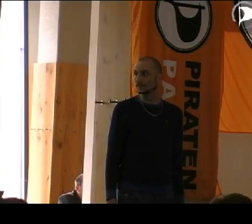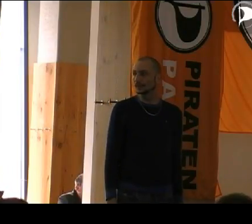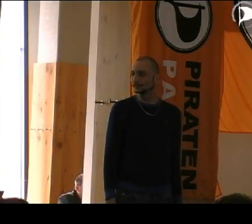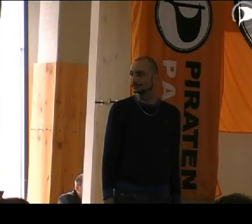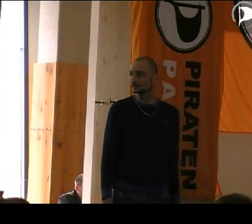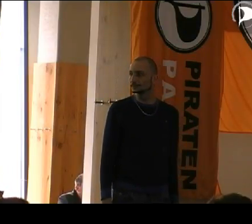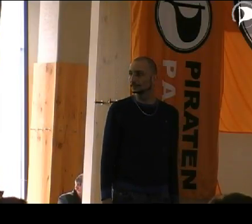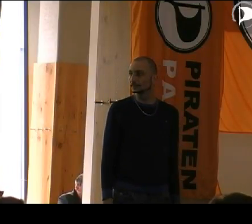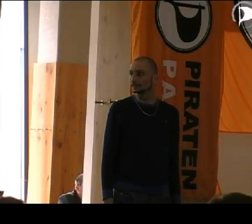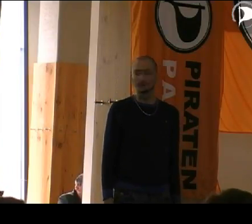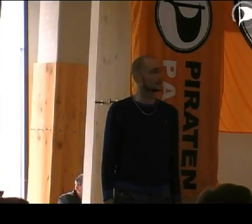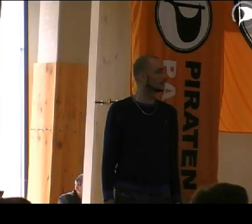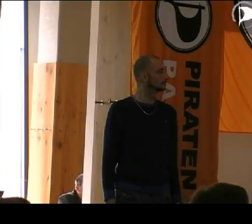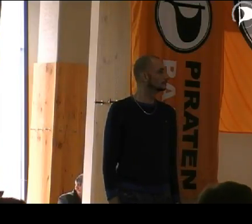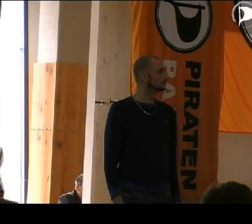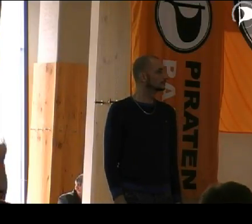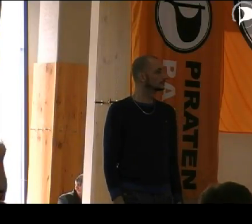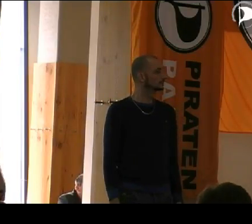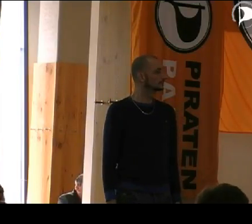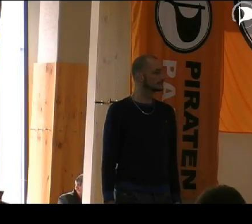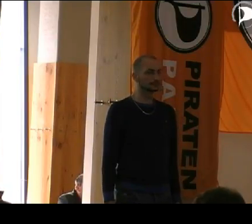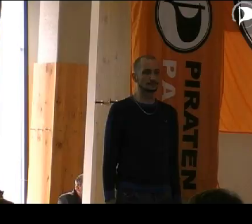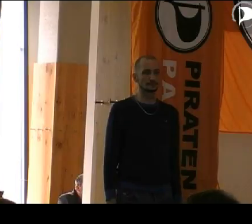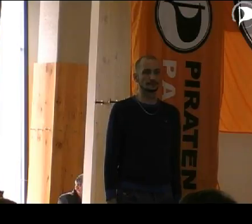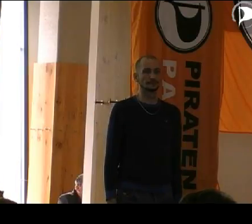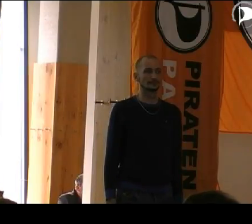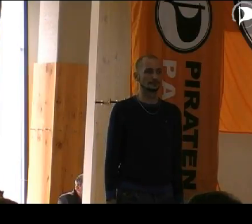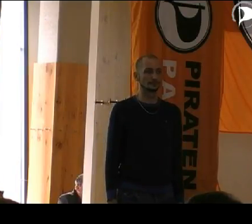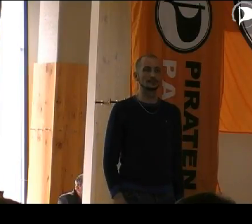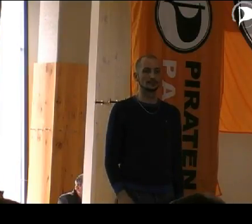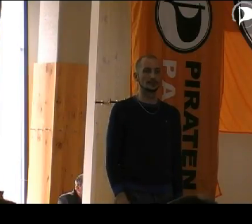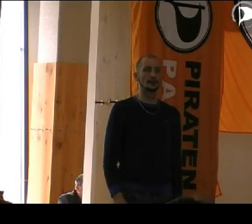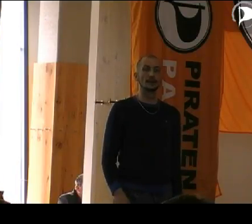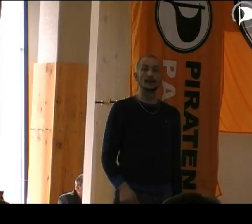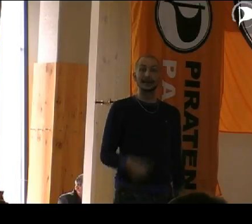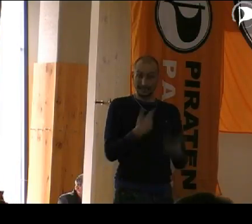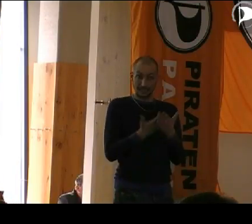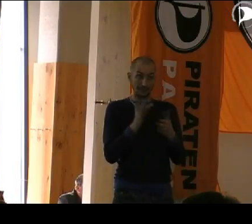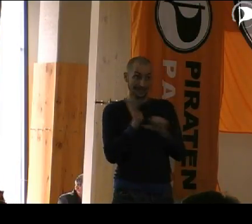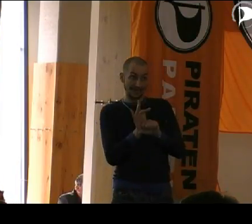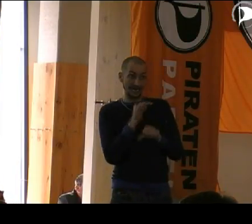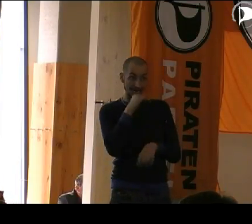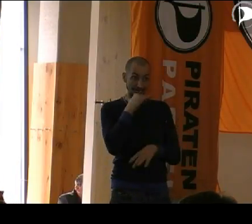wir müssen ja der grünen insel gibt es gegen sevilla